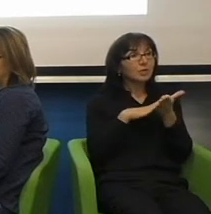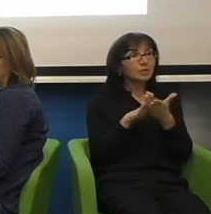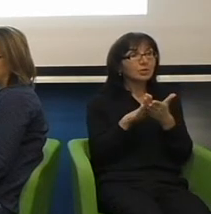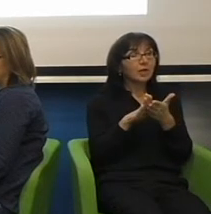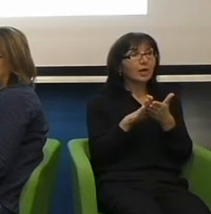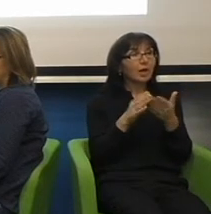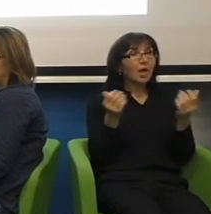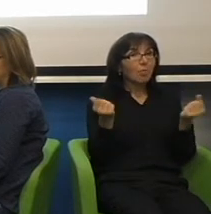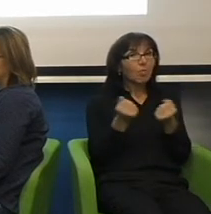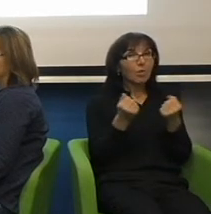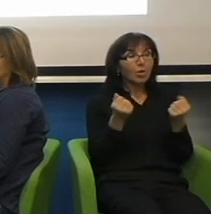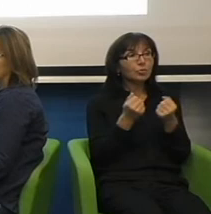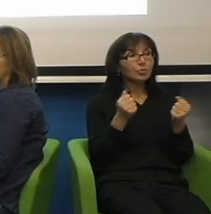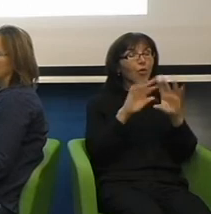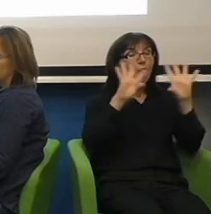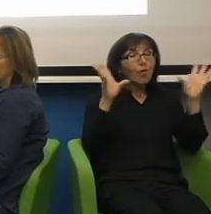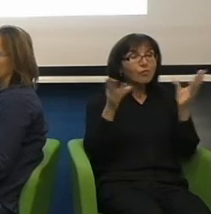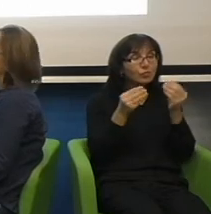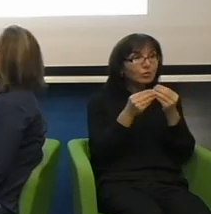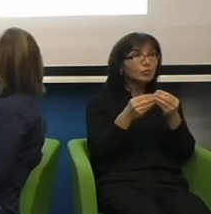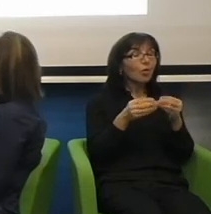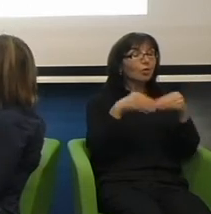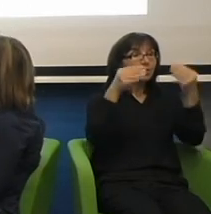rzeczywiście mocno wszystko rozkręcać.